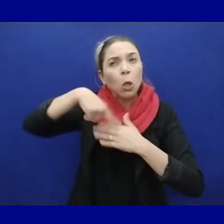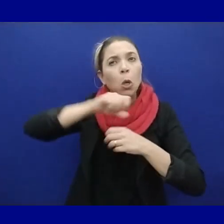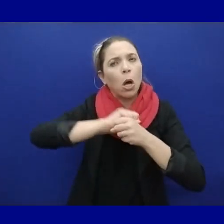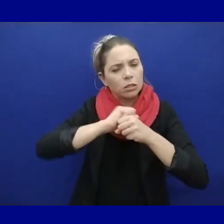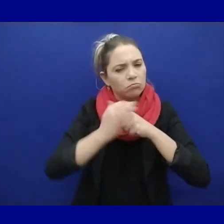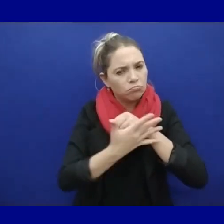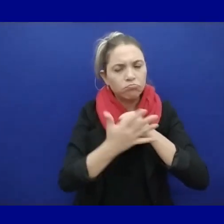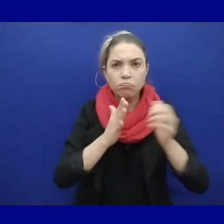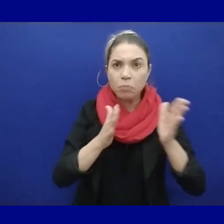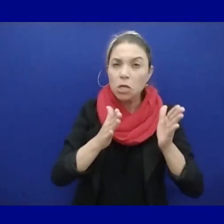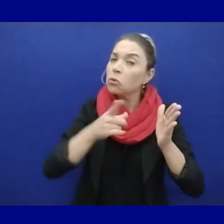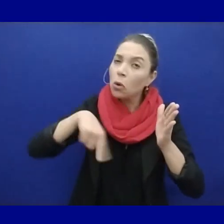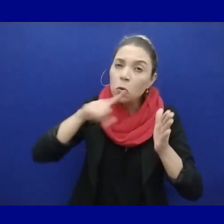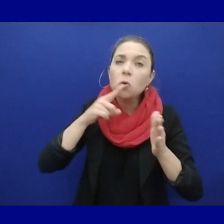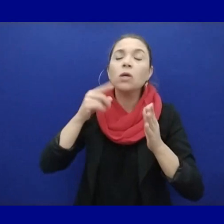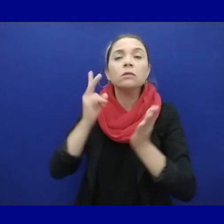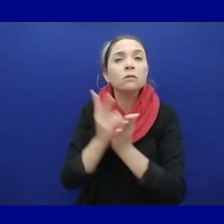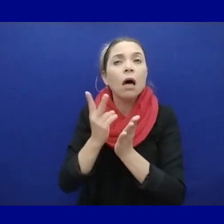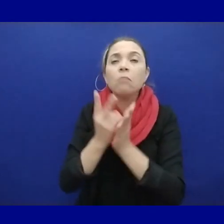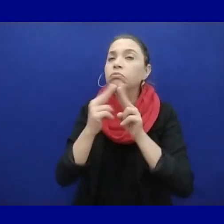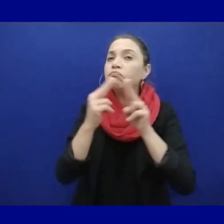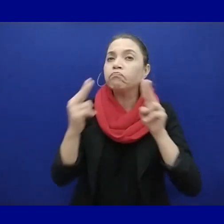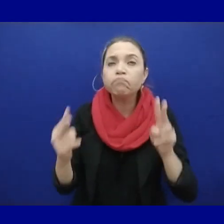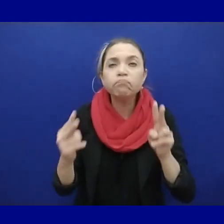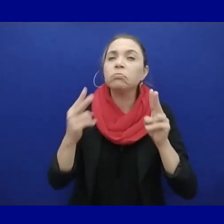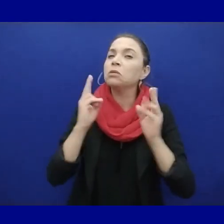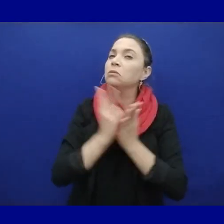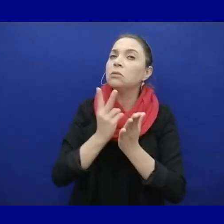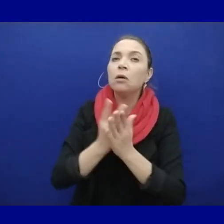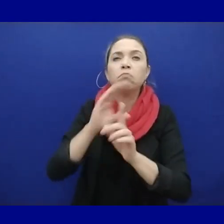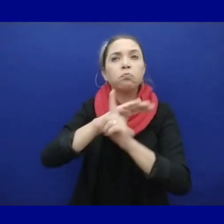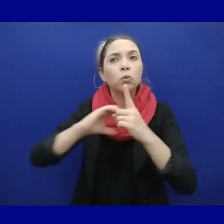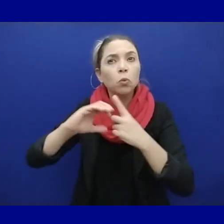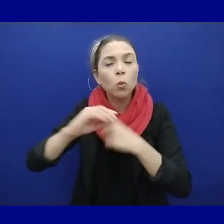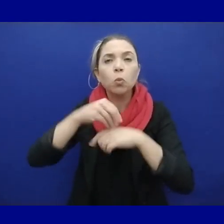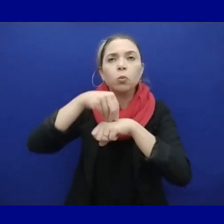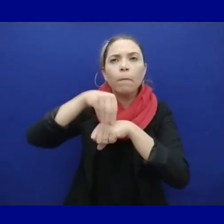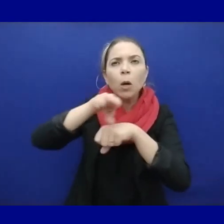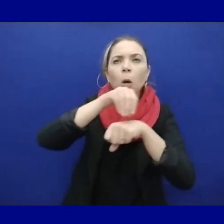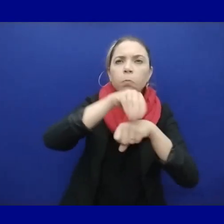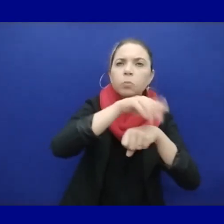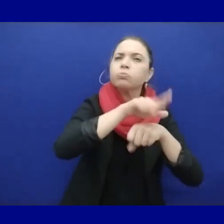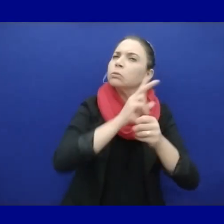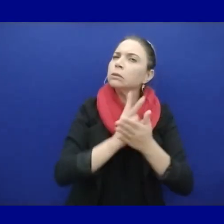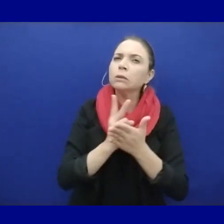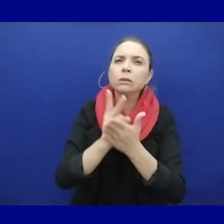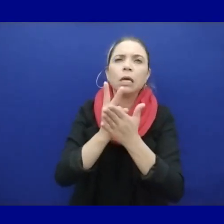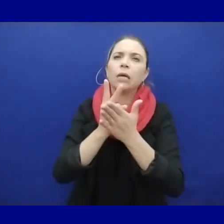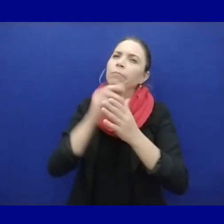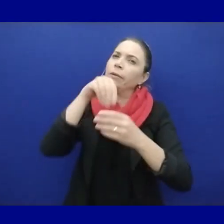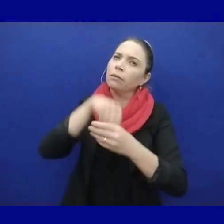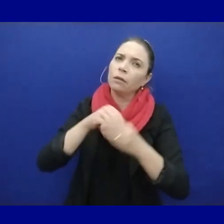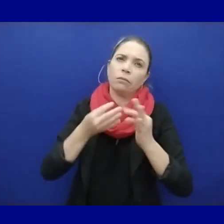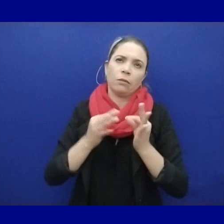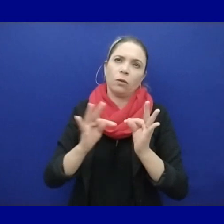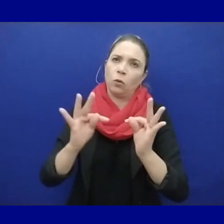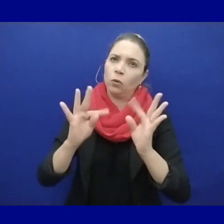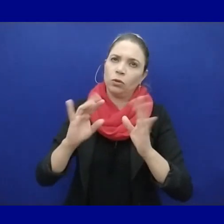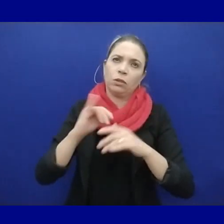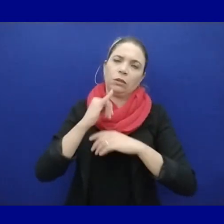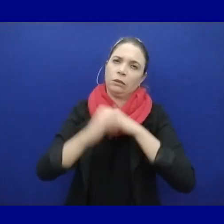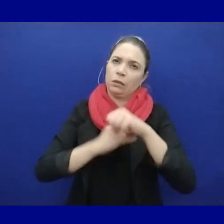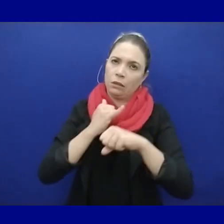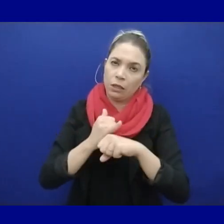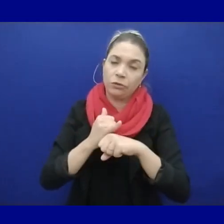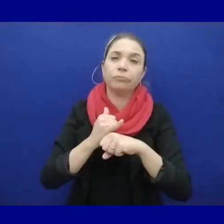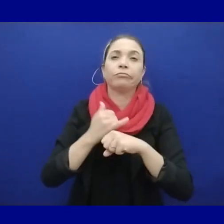de pandemia, especialmente com a utilização de meios eletrônicos, considerando que as vidas são o